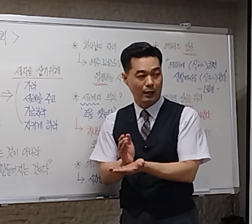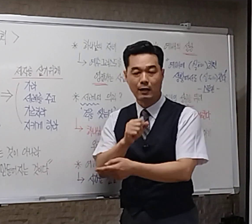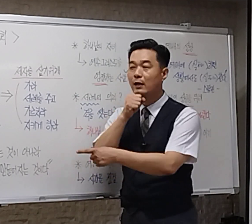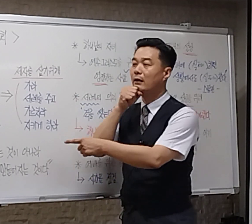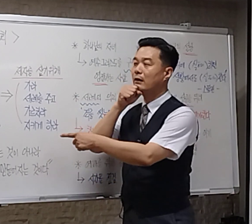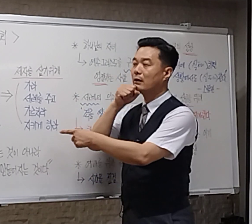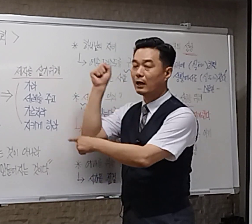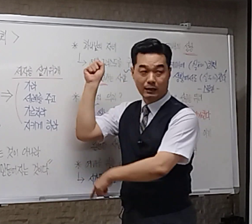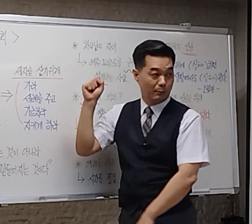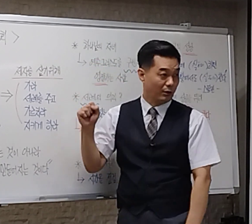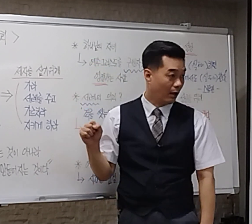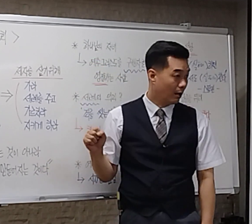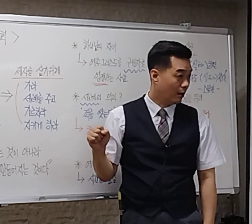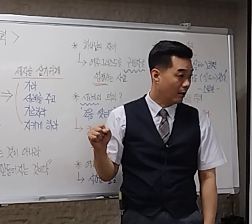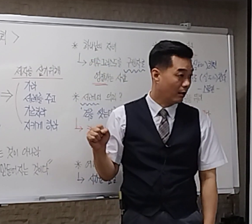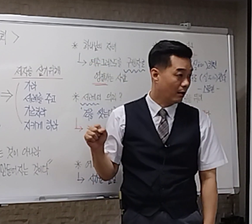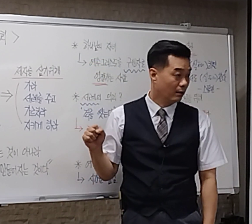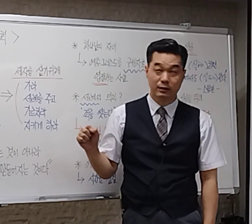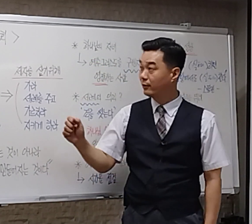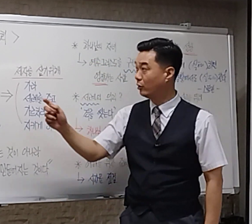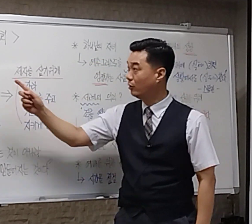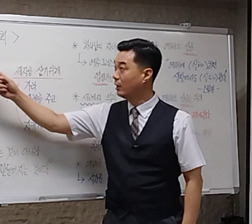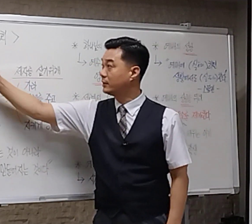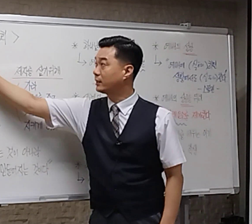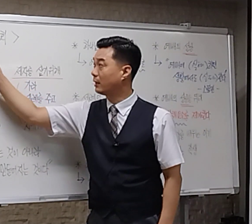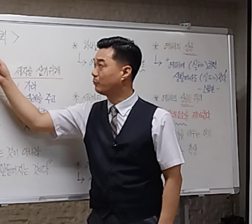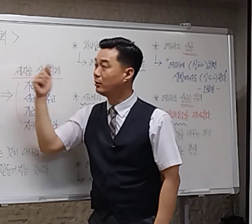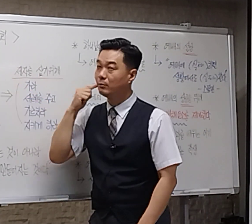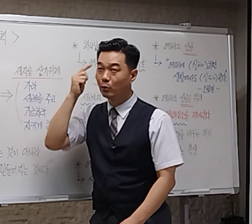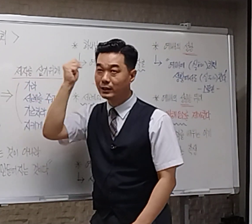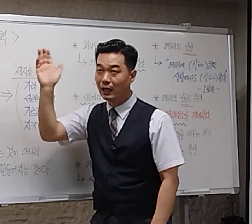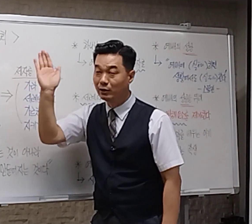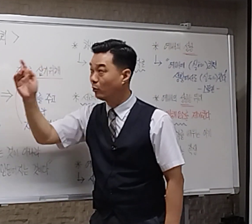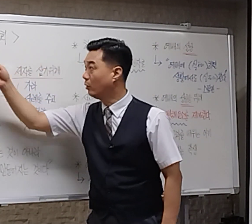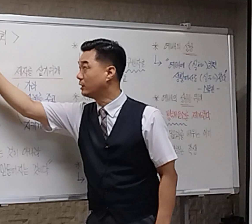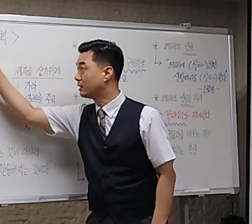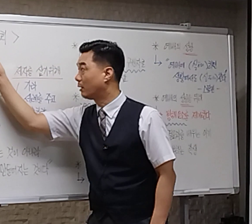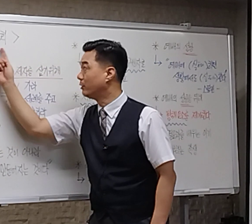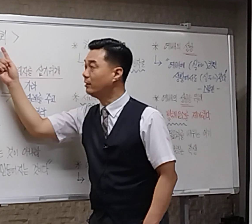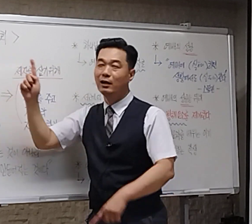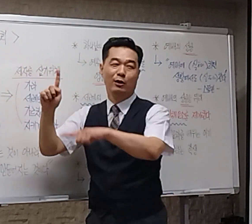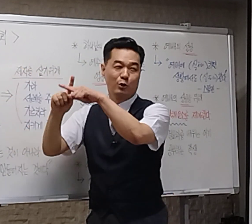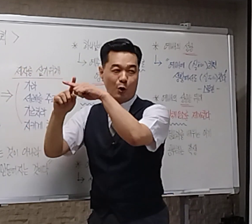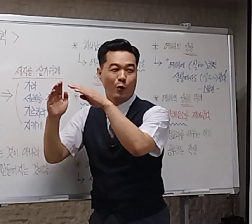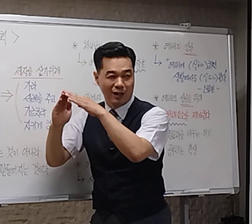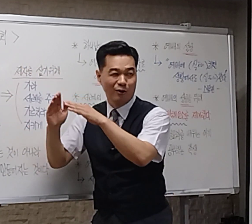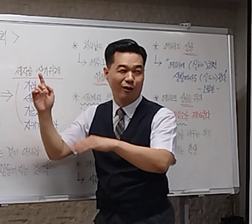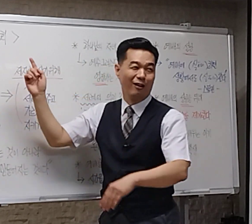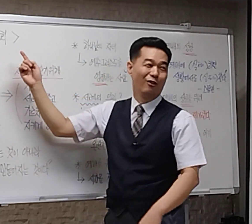주셔야 가능합니다. 그래서 제자 삼는 목사가 아니고 제자 삼는 교회인 거예요.